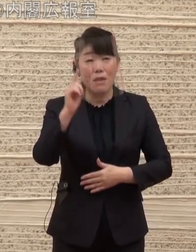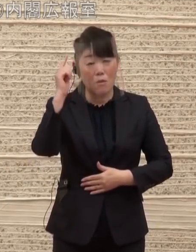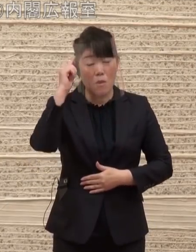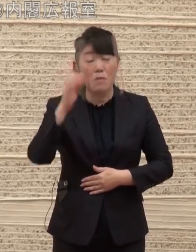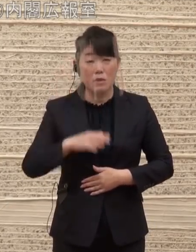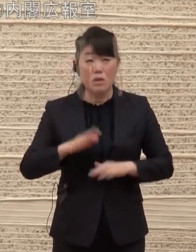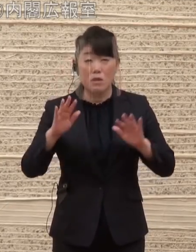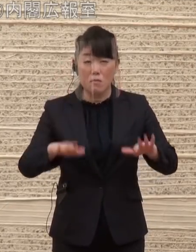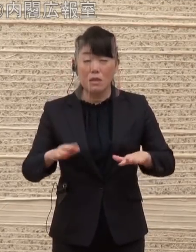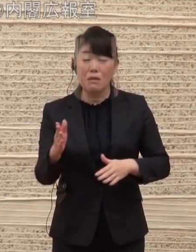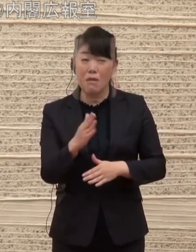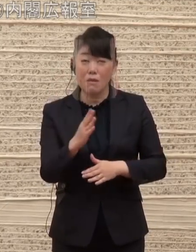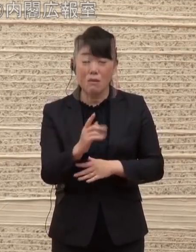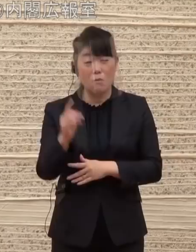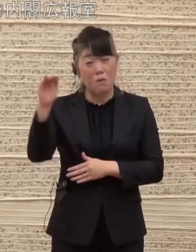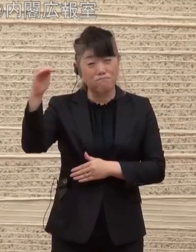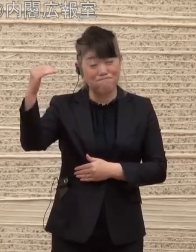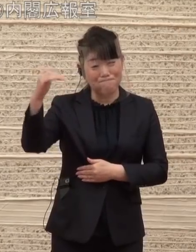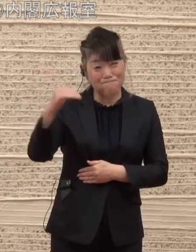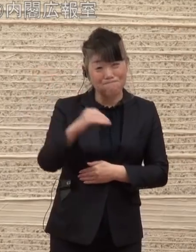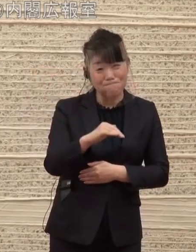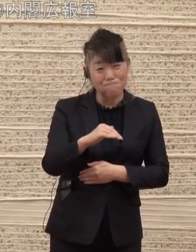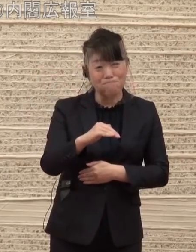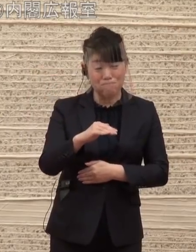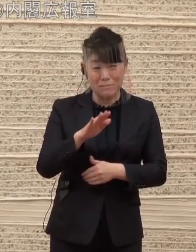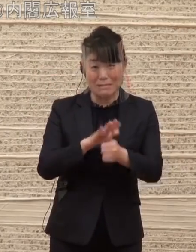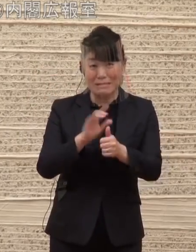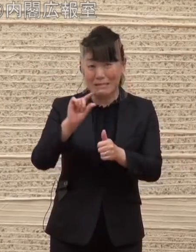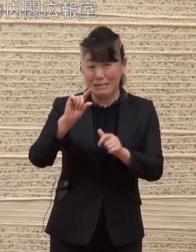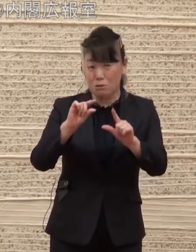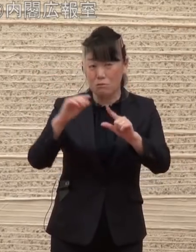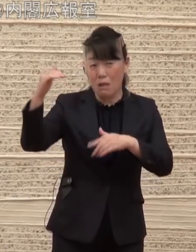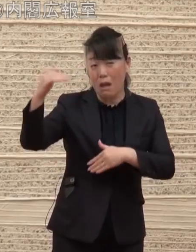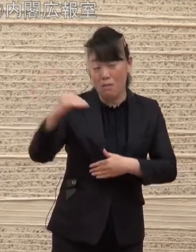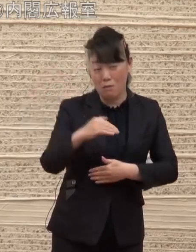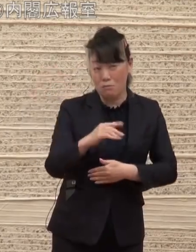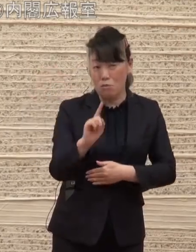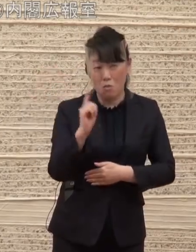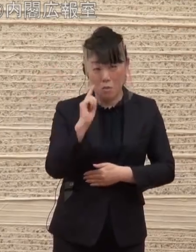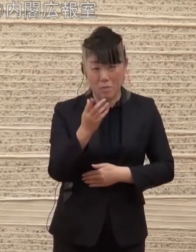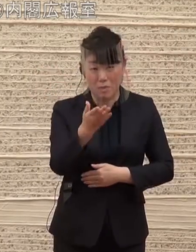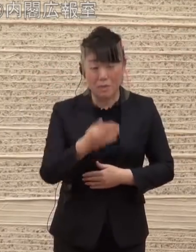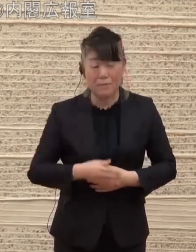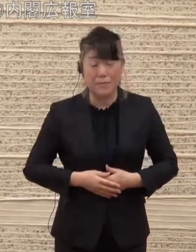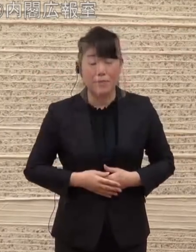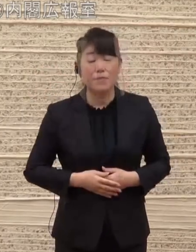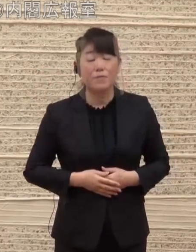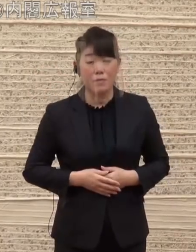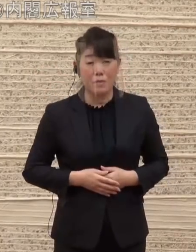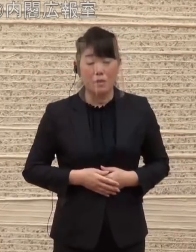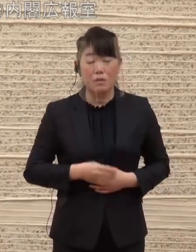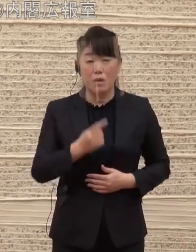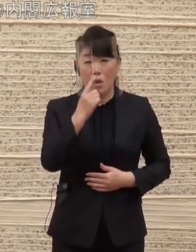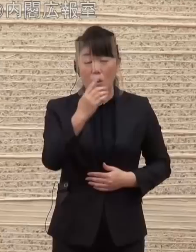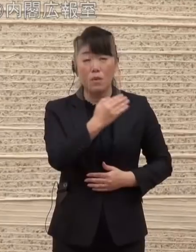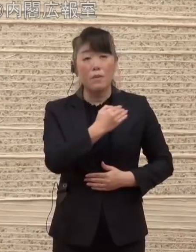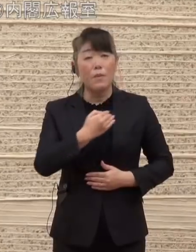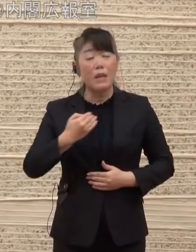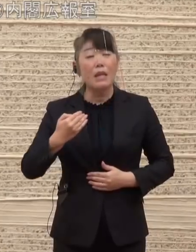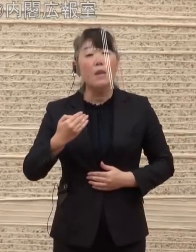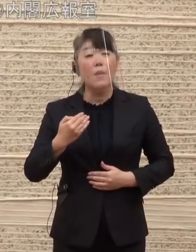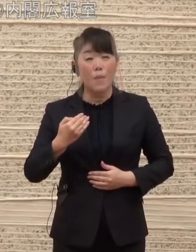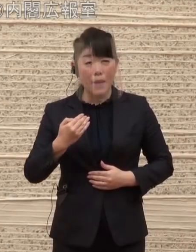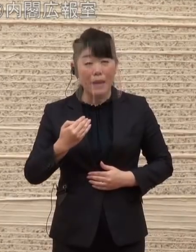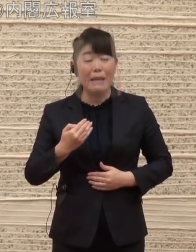下がってますけどもそれについてご振動分析されているかお聞かせくださいあのあれ日々の手術